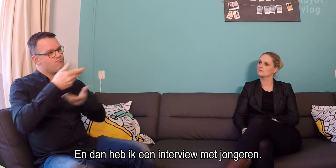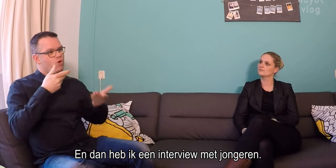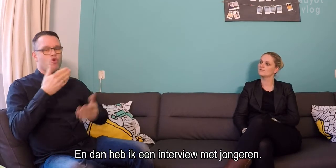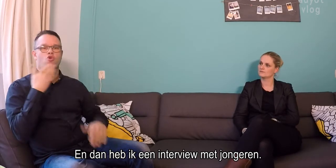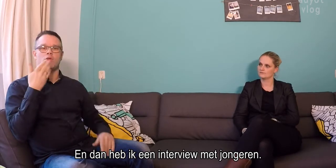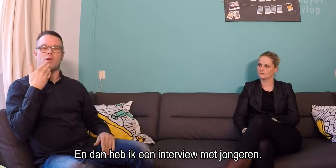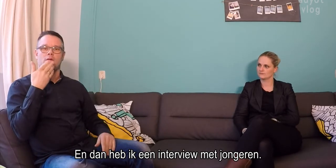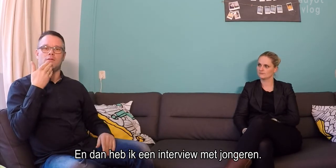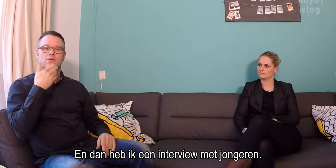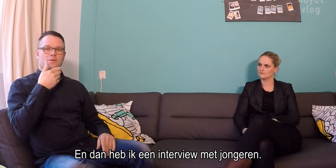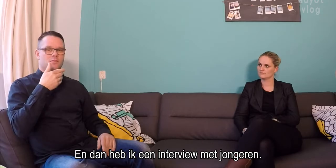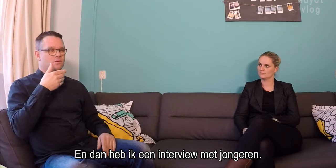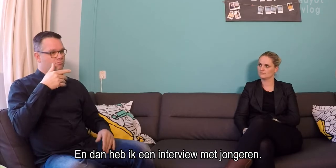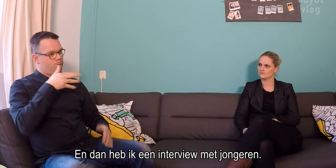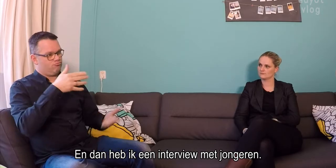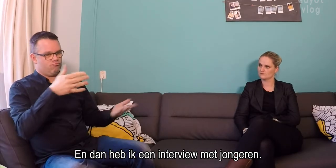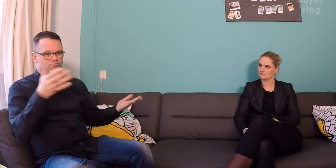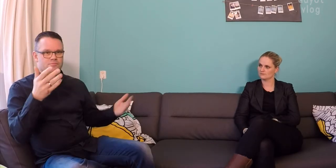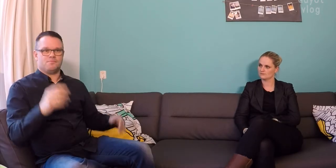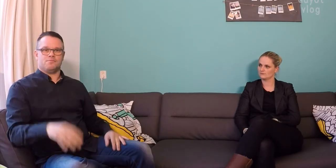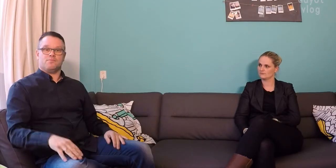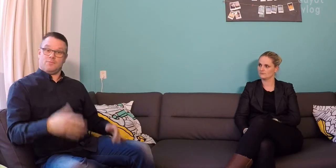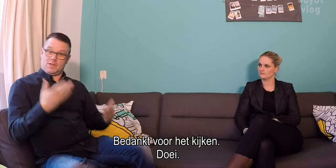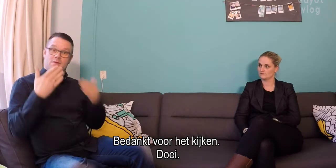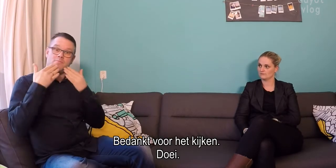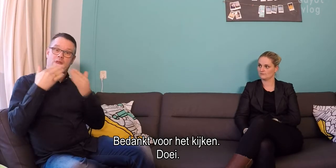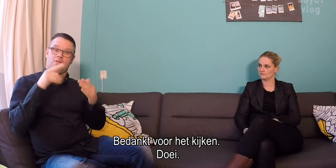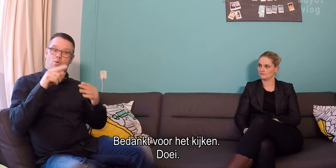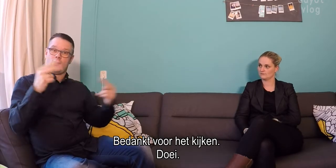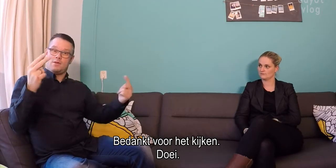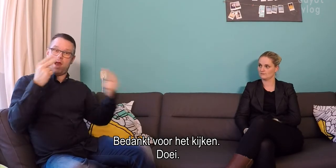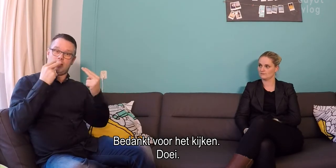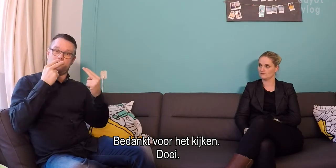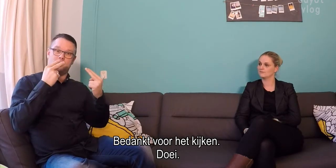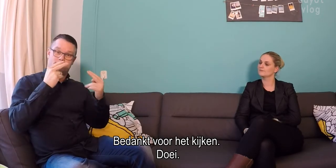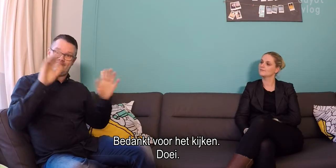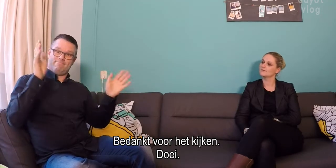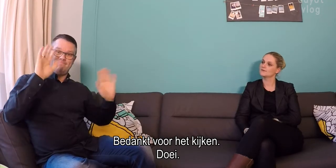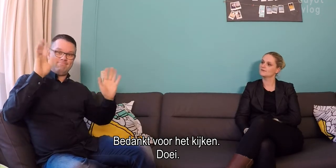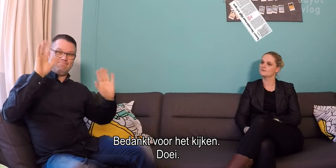interview met jongeren. Bedankt voor het kijken. Doei!